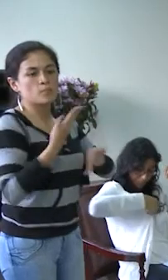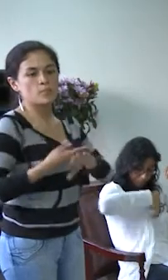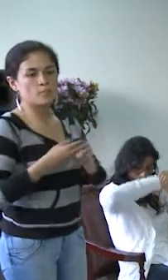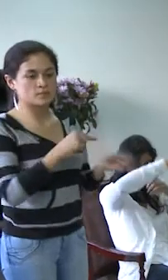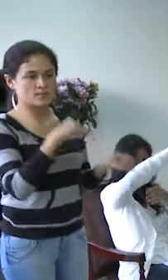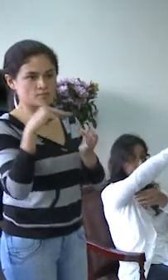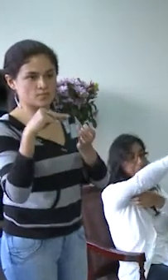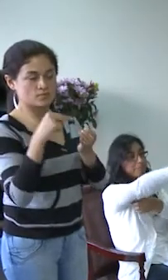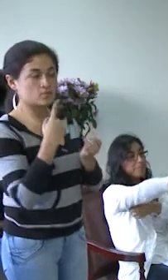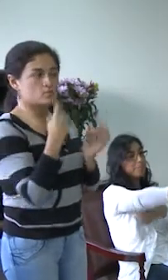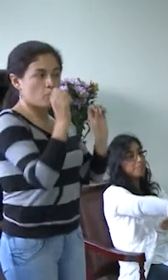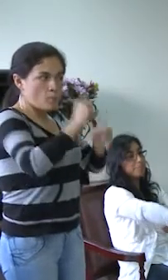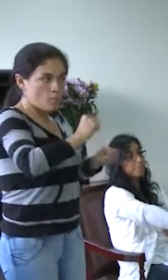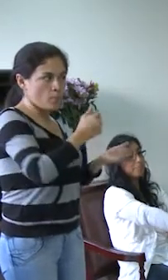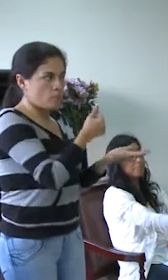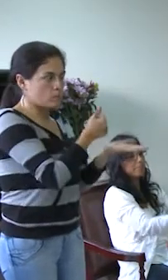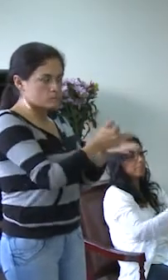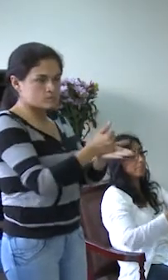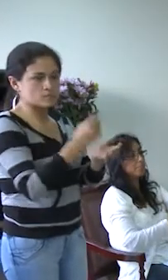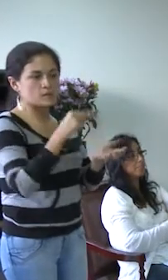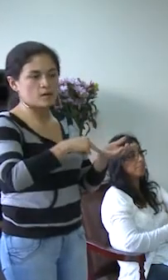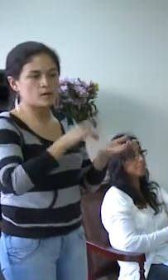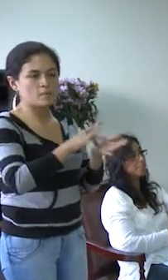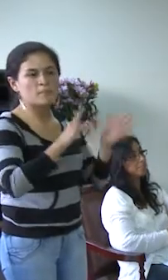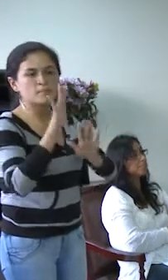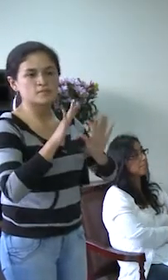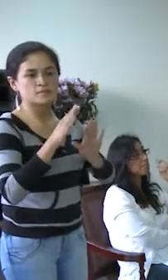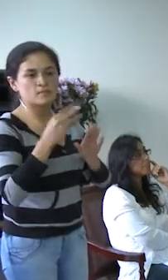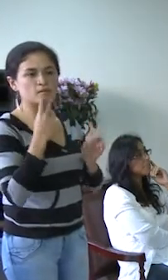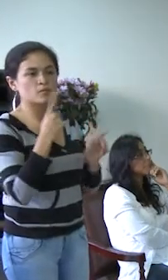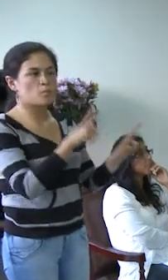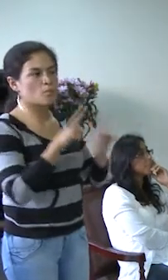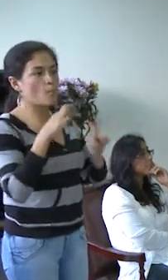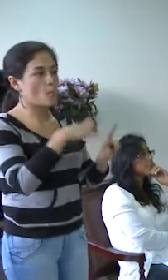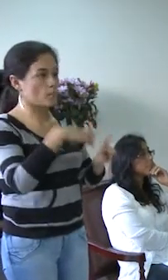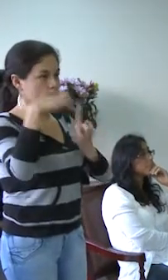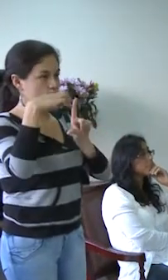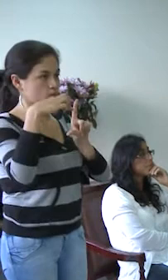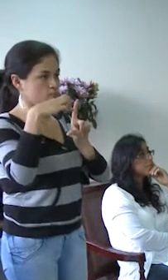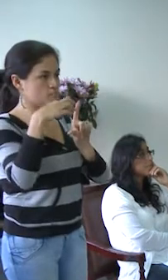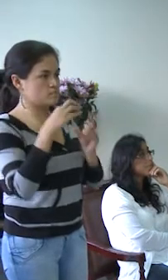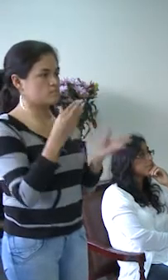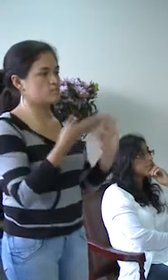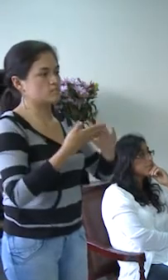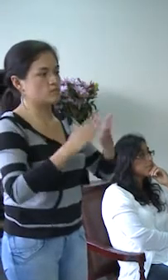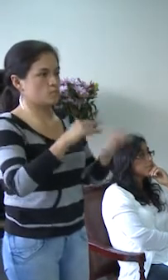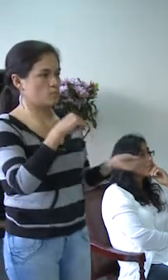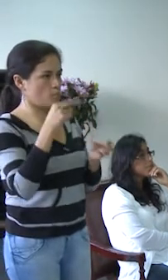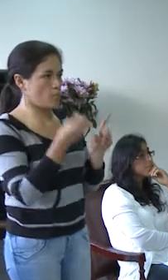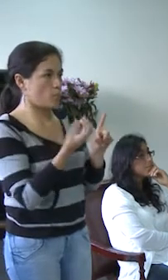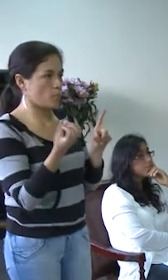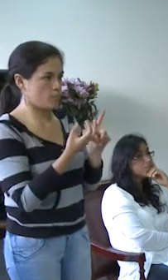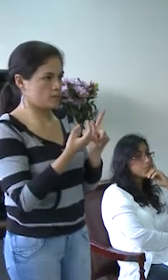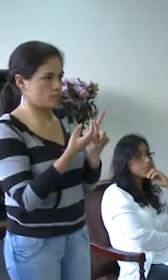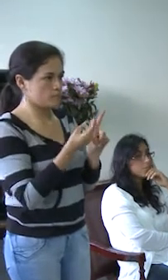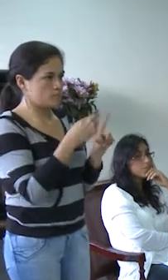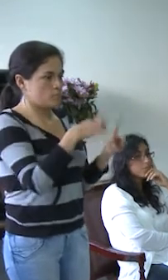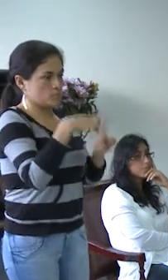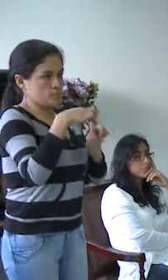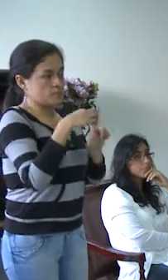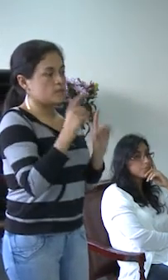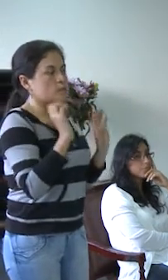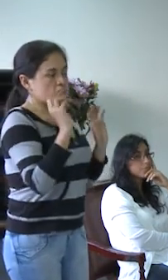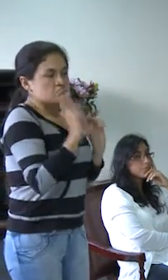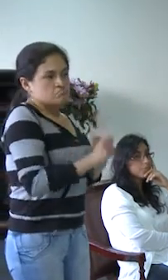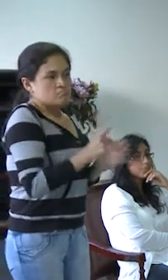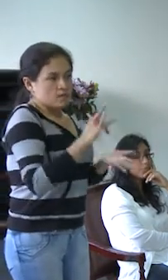de educación popular, en un posgrado de educación popular en la Universidad Pedagógica. Yo vine por la